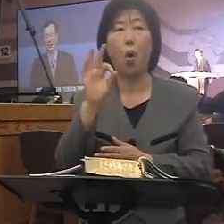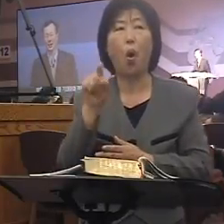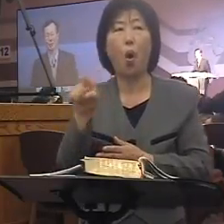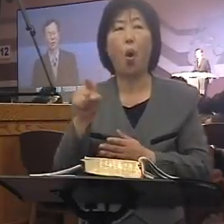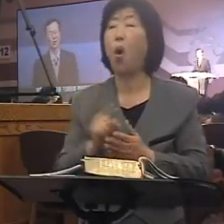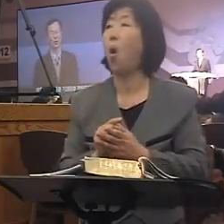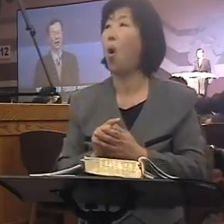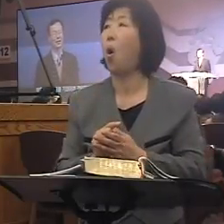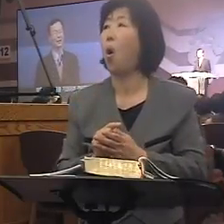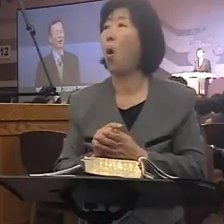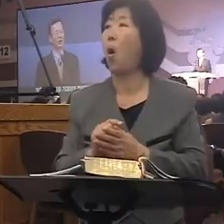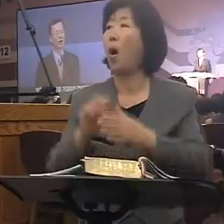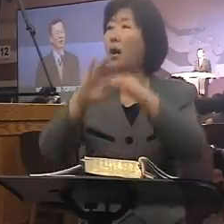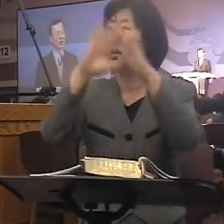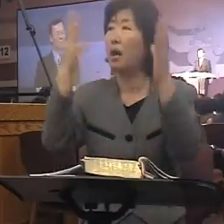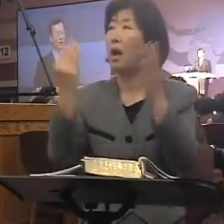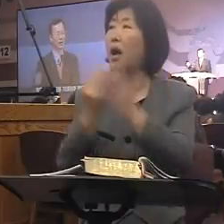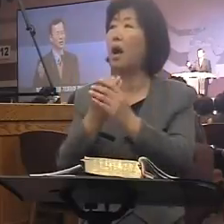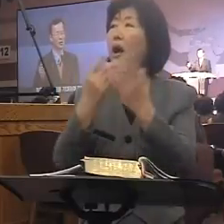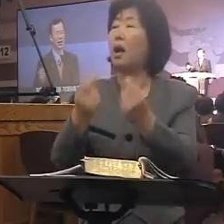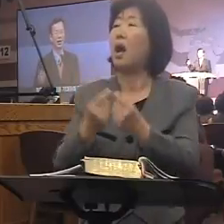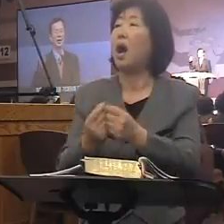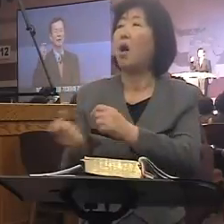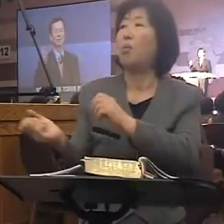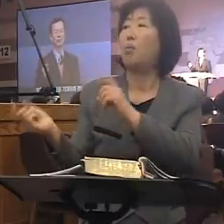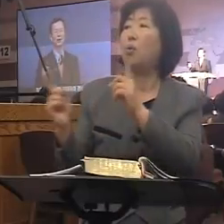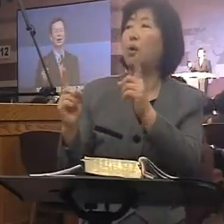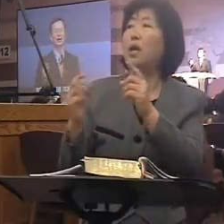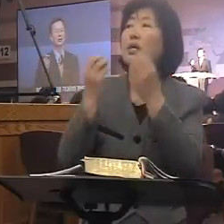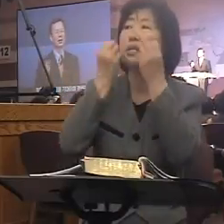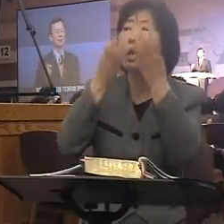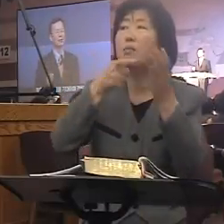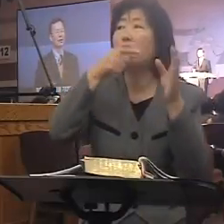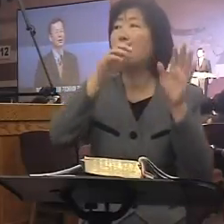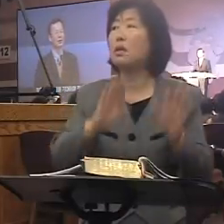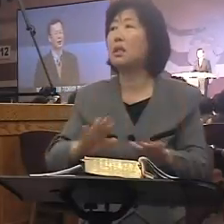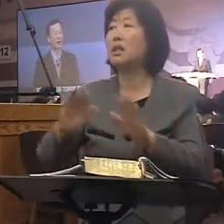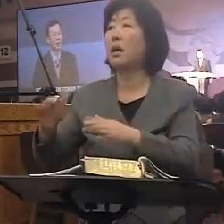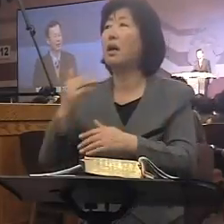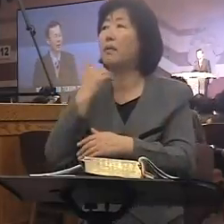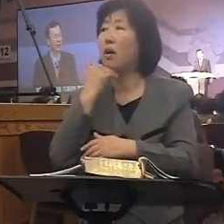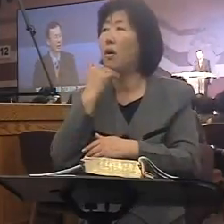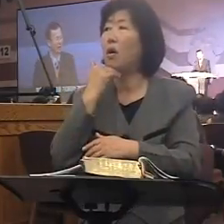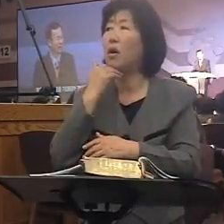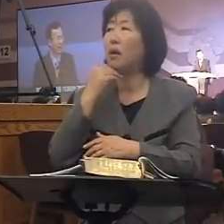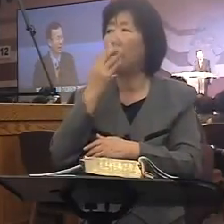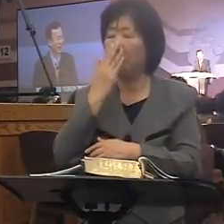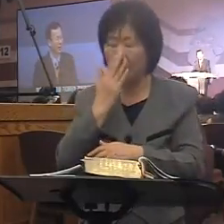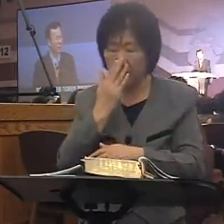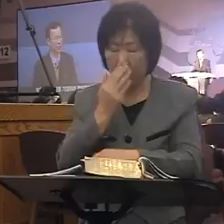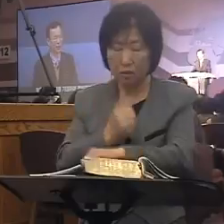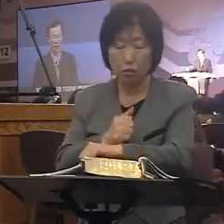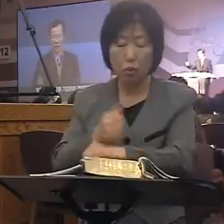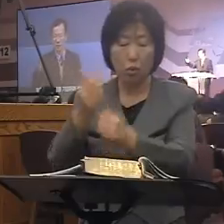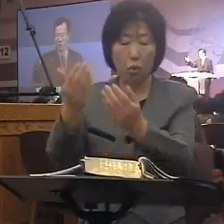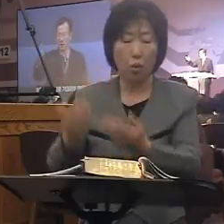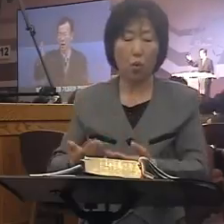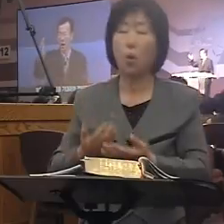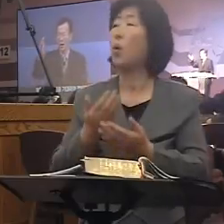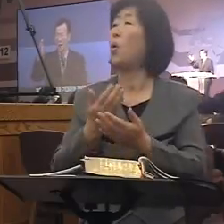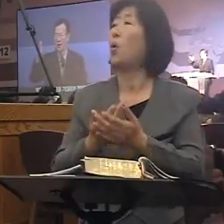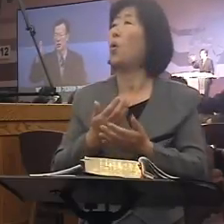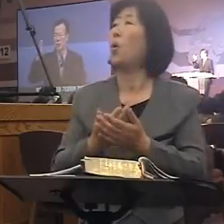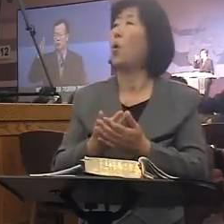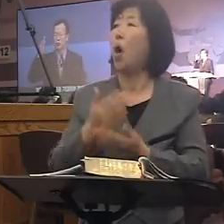다 같이 한 목소리로 다시 한번 읽어보겠습니다. 시작. 부흥의 새 물결을 기대하며 경배하게 하소서.